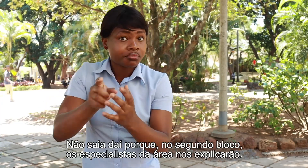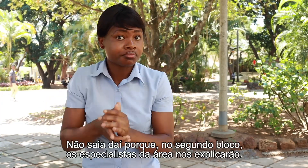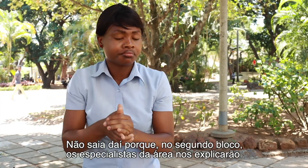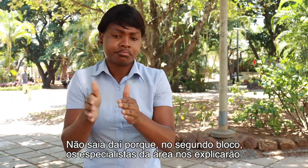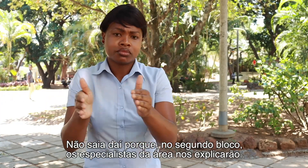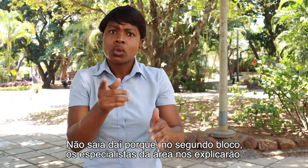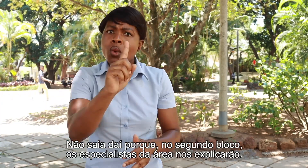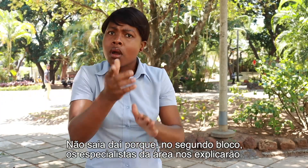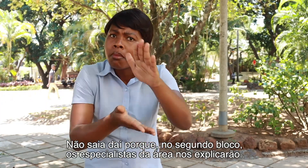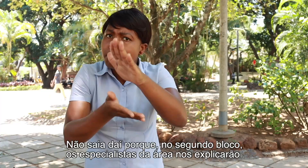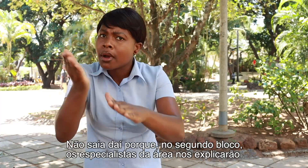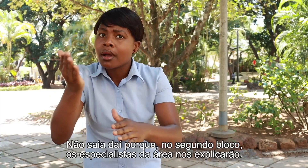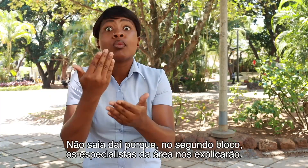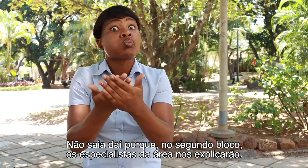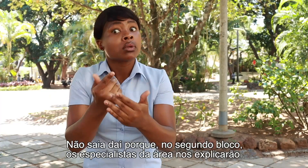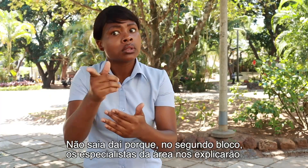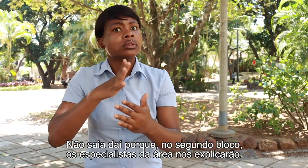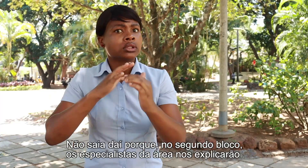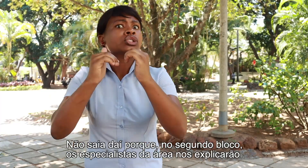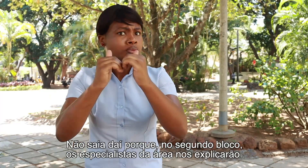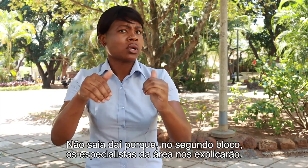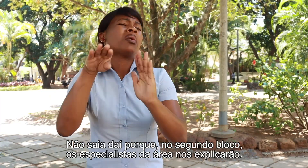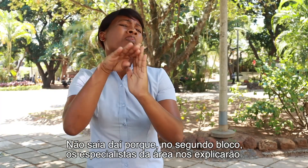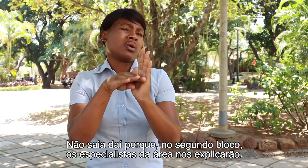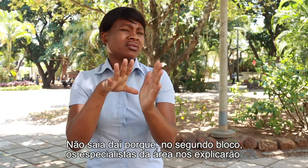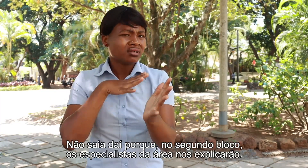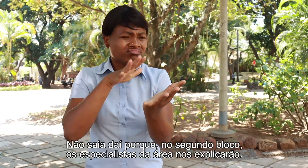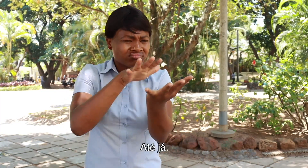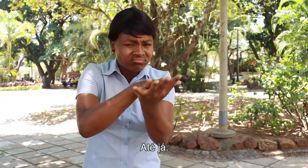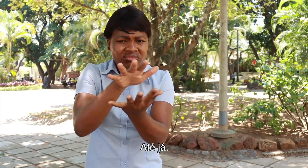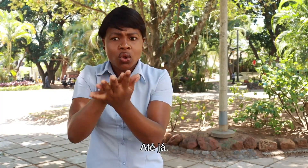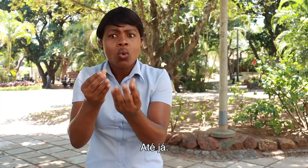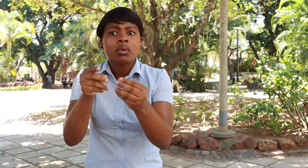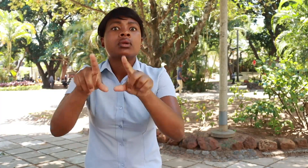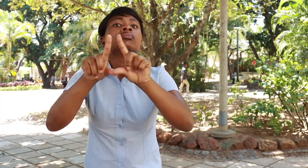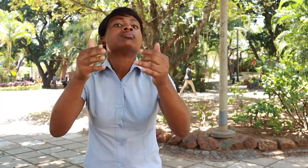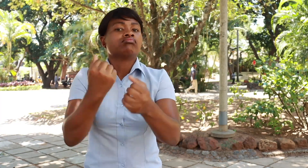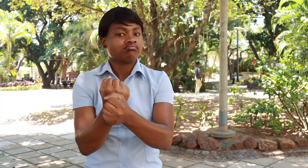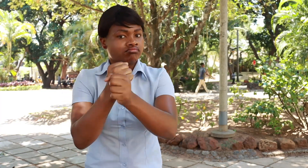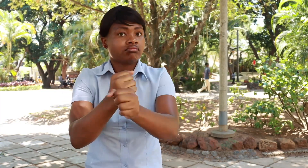segundo bloco, os especialistas da área nos explicarão. Até já!